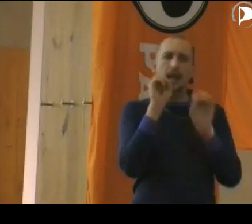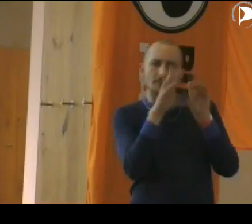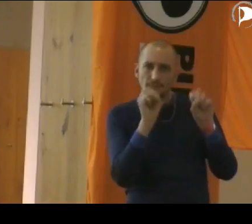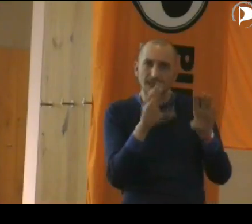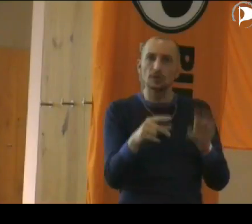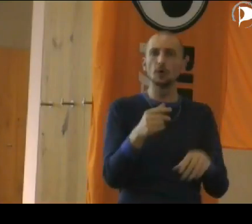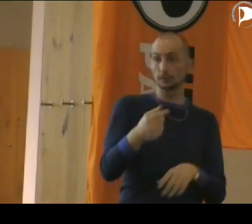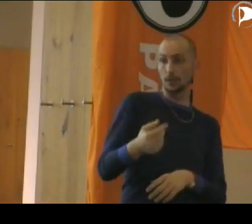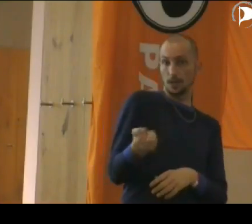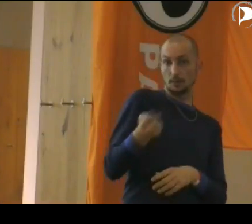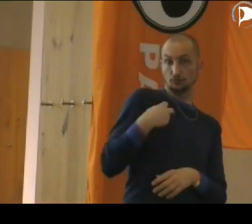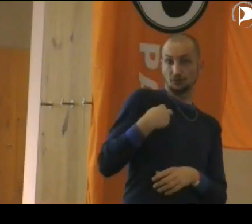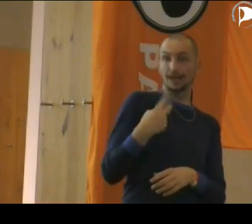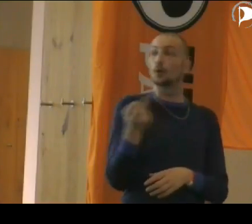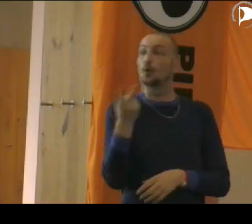vorne